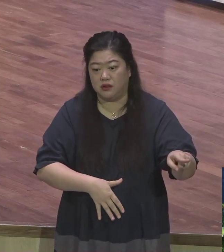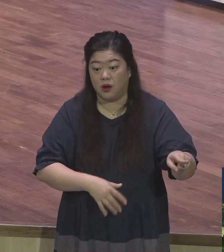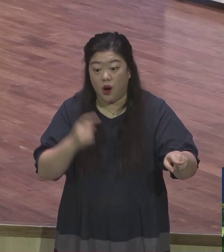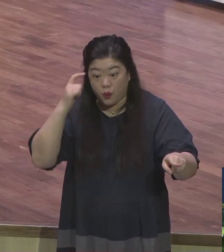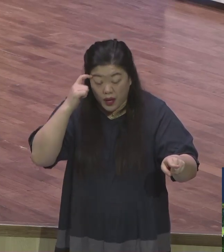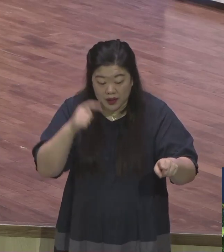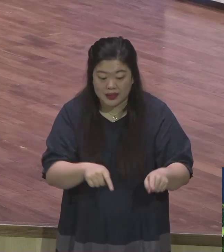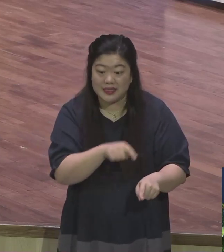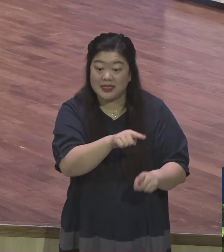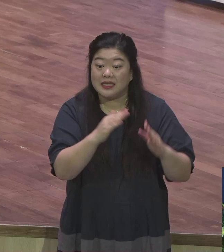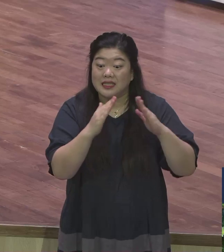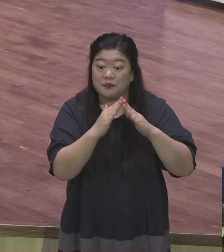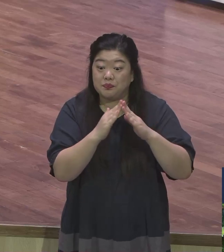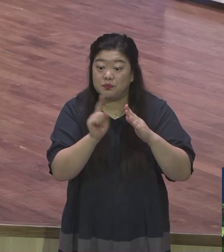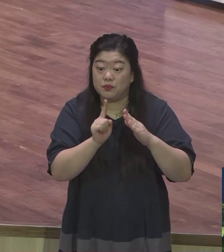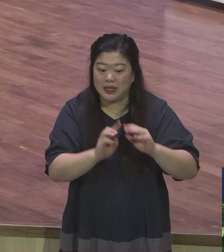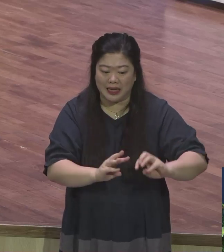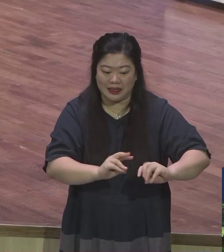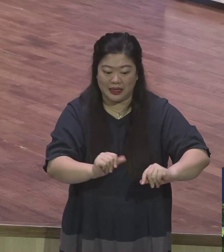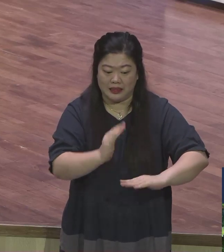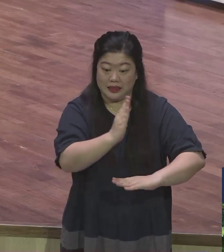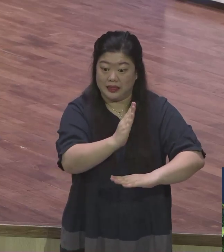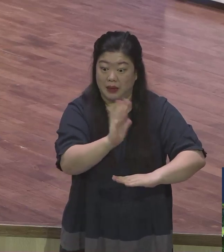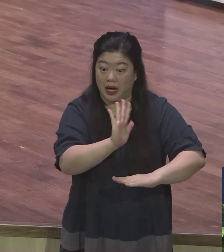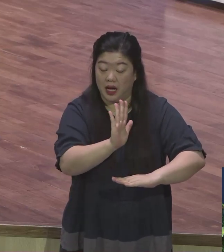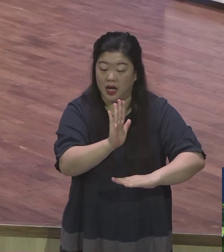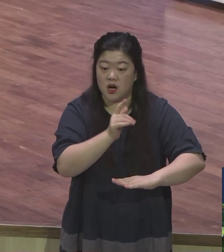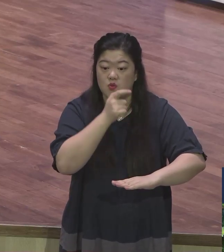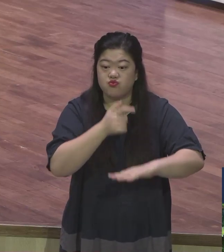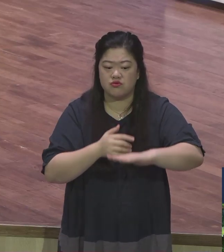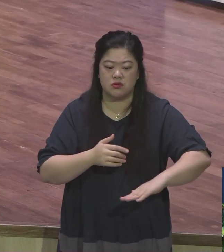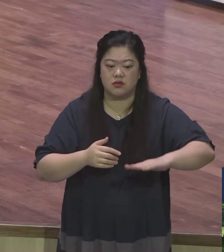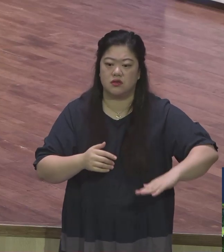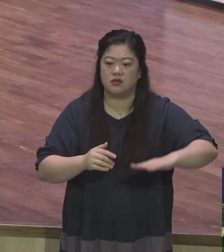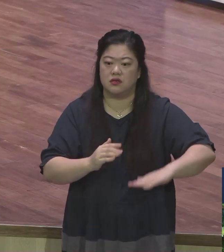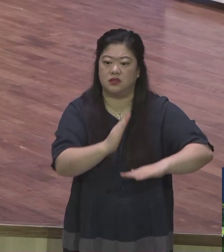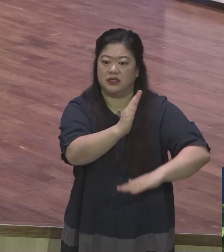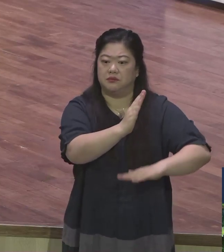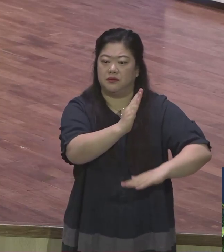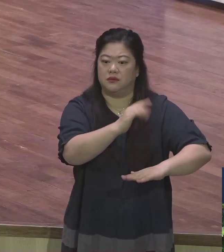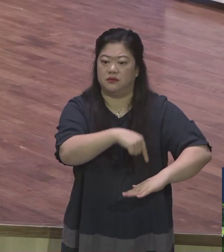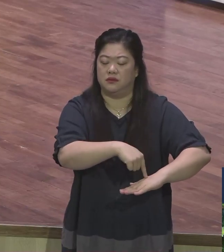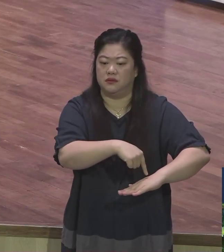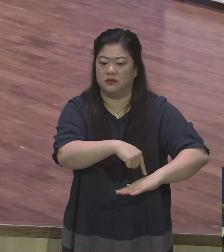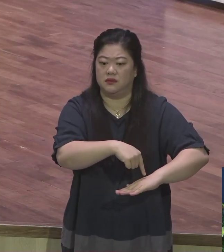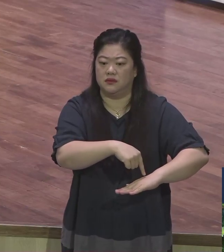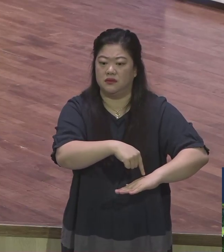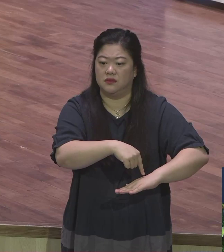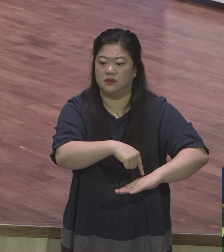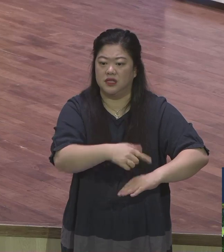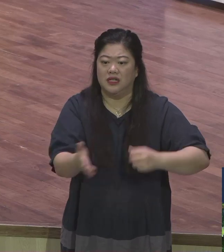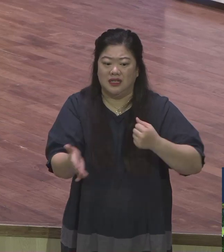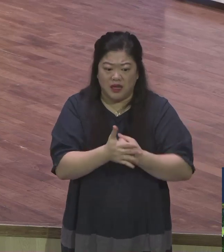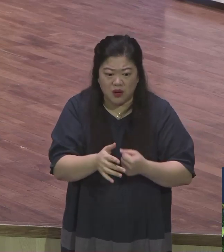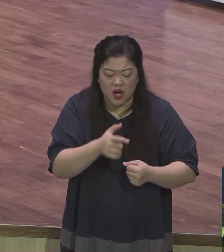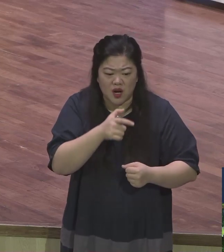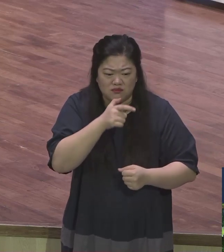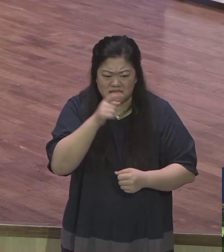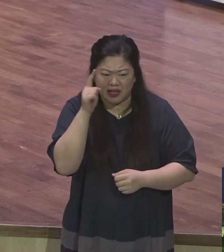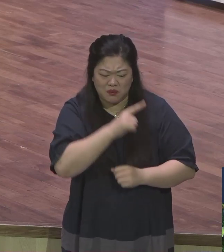말이 물 위에지 사람 산다고 상상을 못할 만큼 그런 데서 사람들이 살아요.